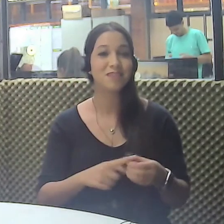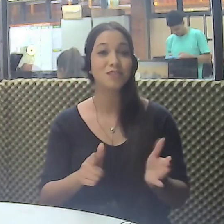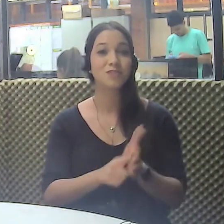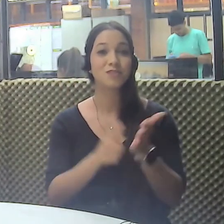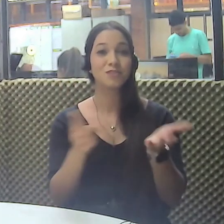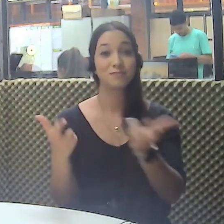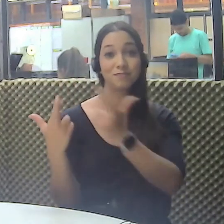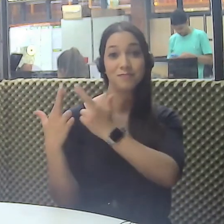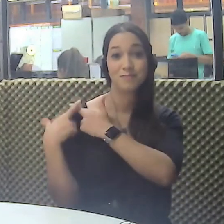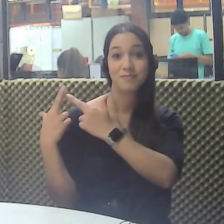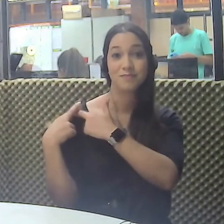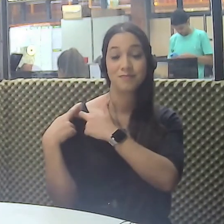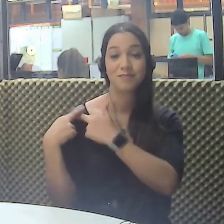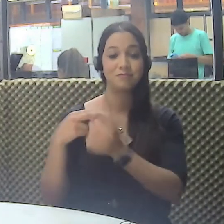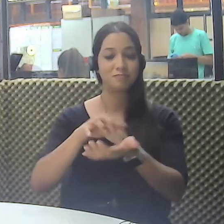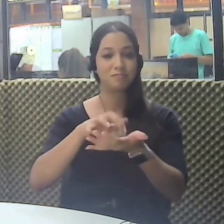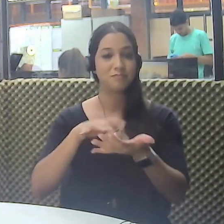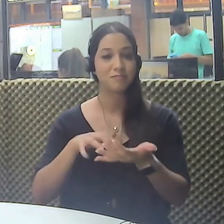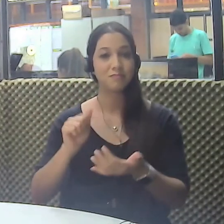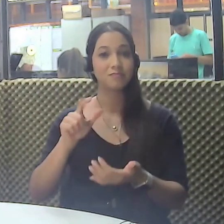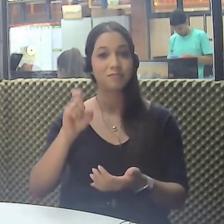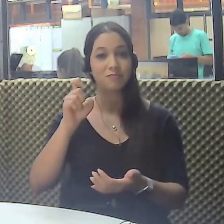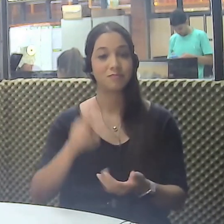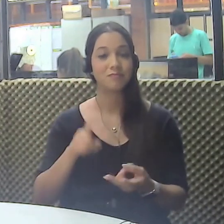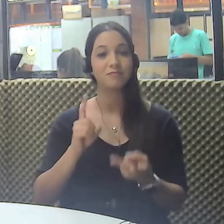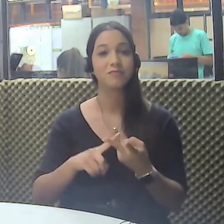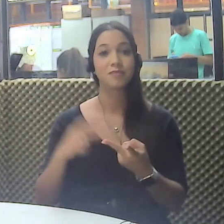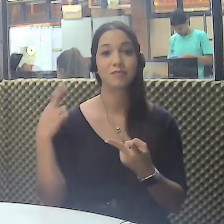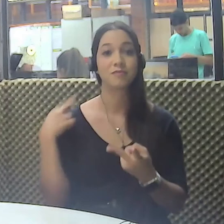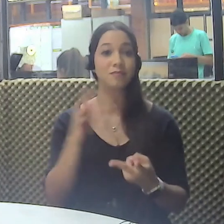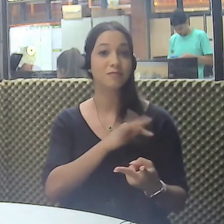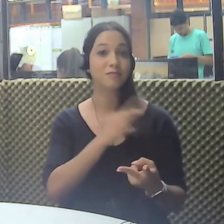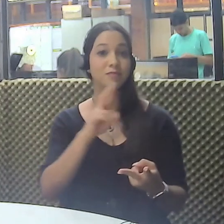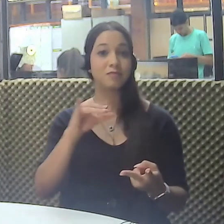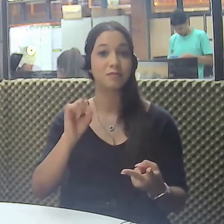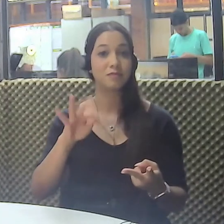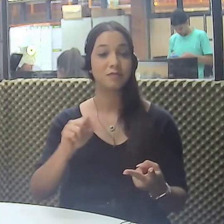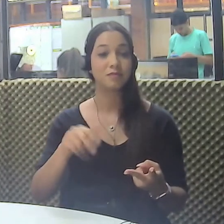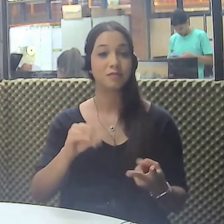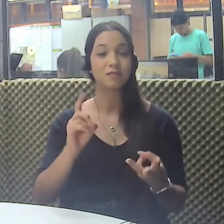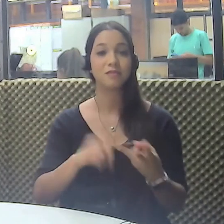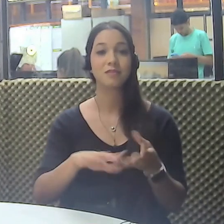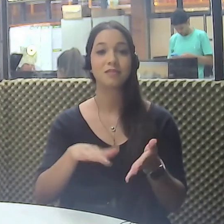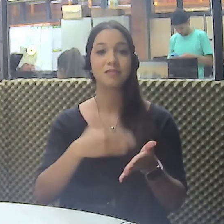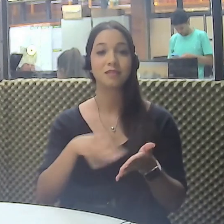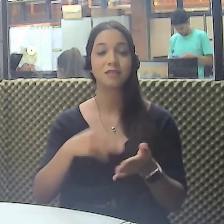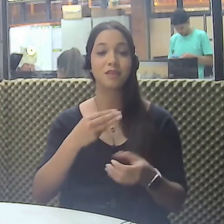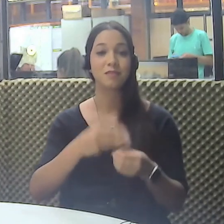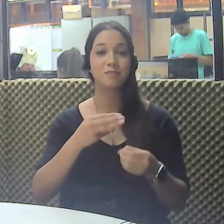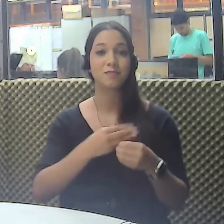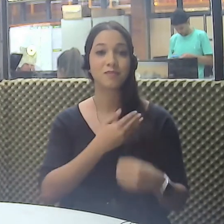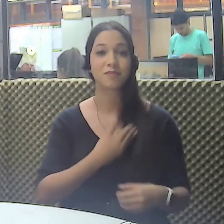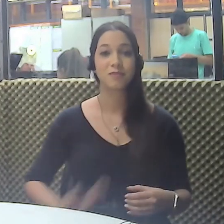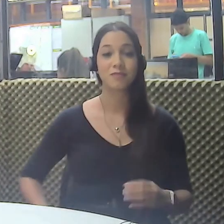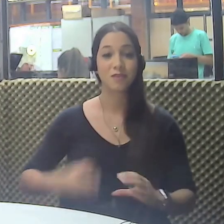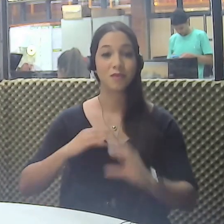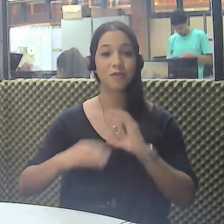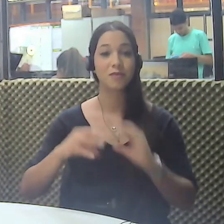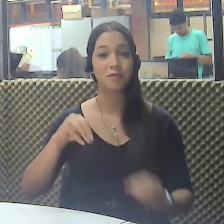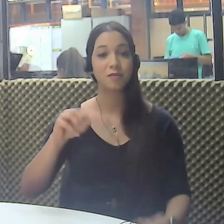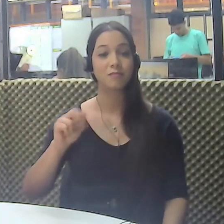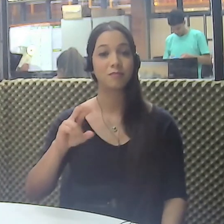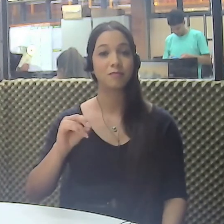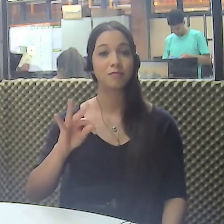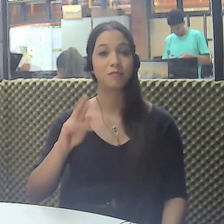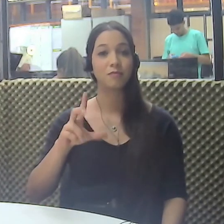Jornalista responsável pela edição, Alex Rocha. Responsável técnico, Cristiano Silva. Secretário Municipal de Governo e Comunicação,